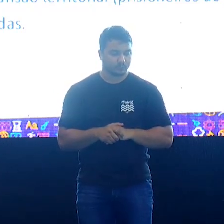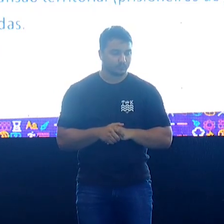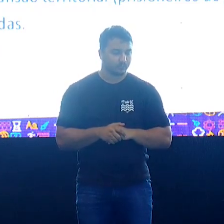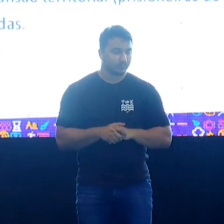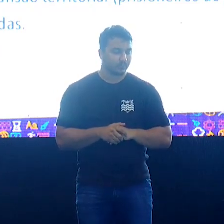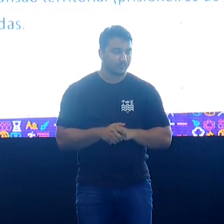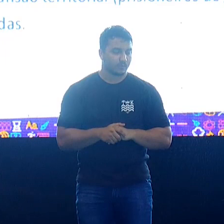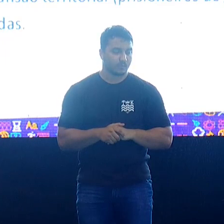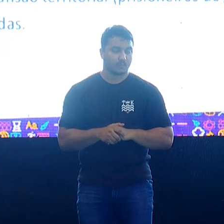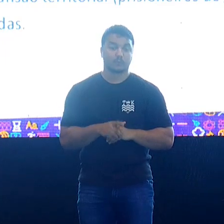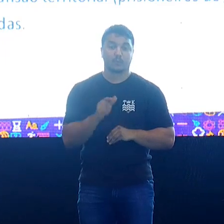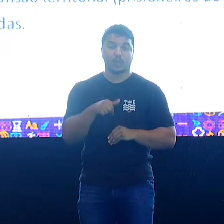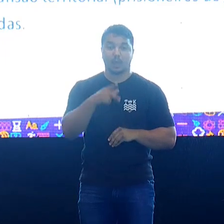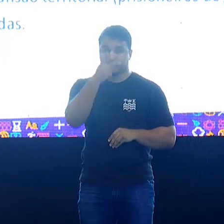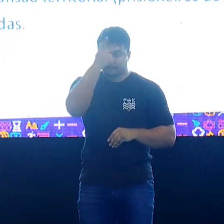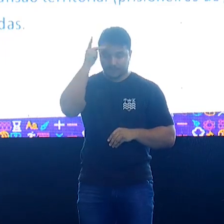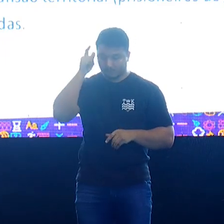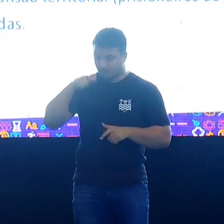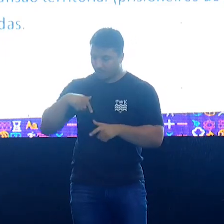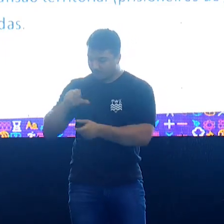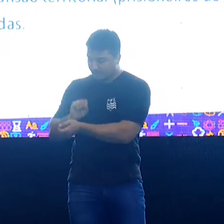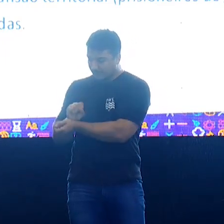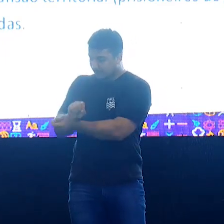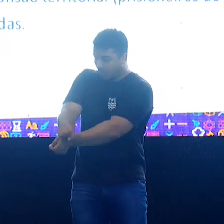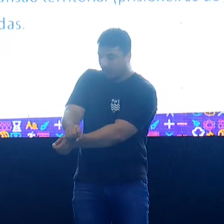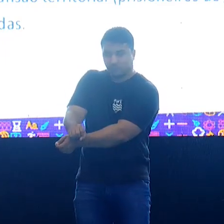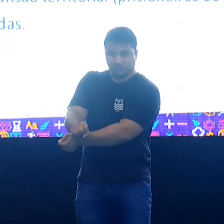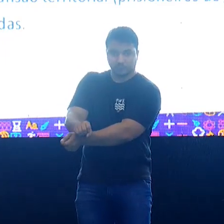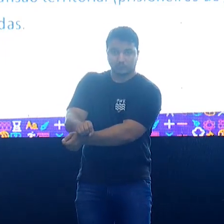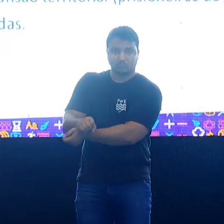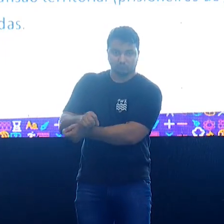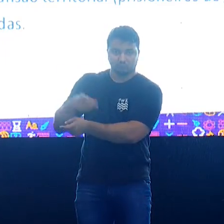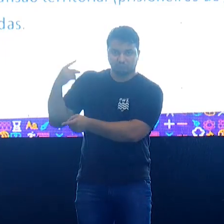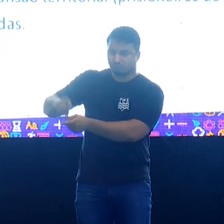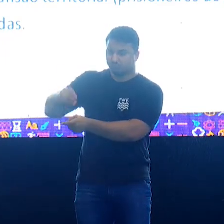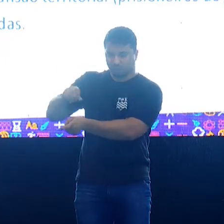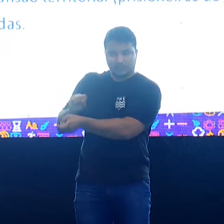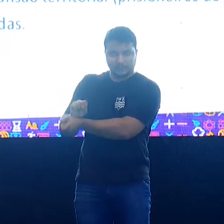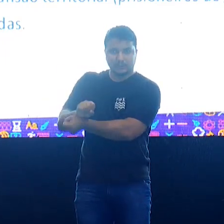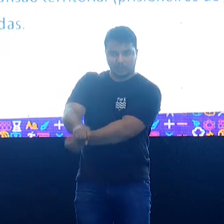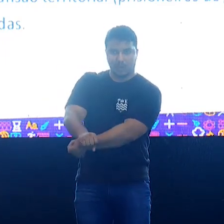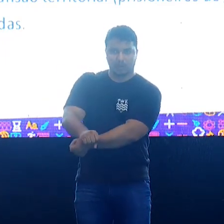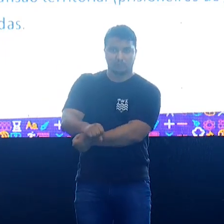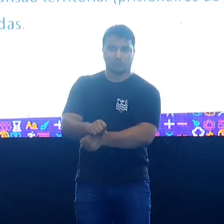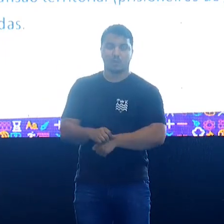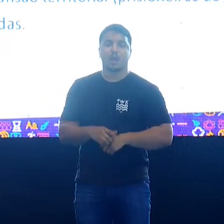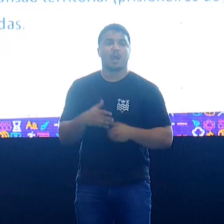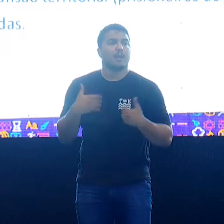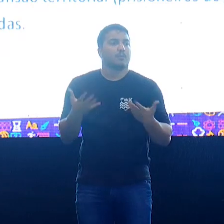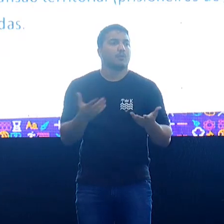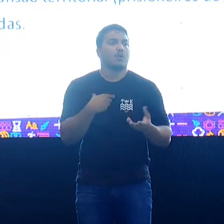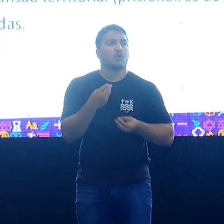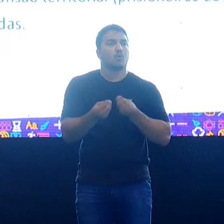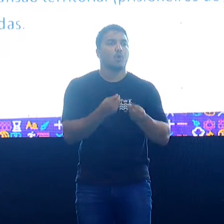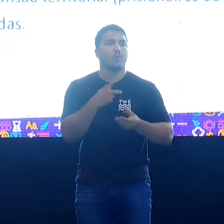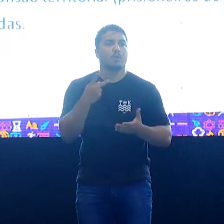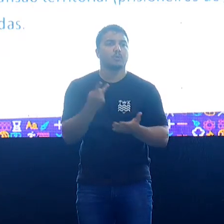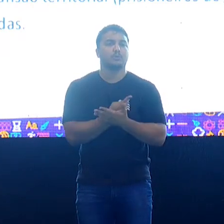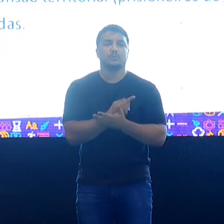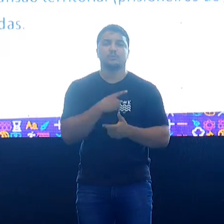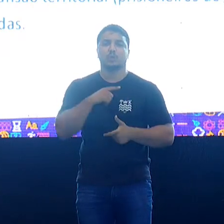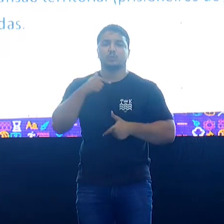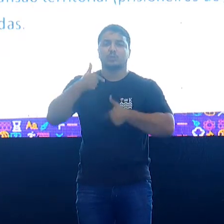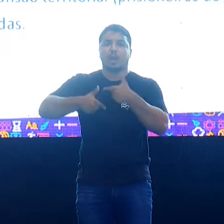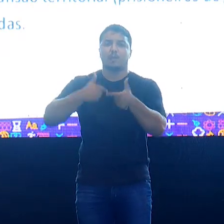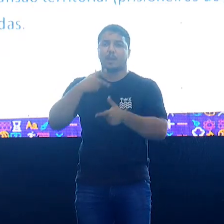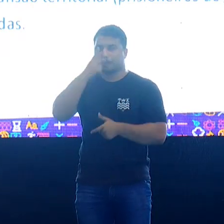escravidão. As pessoas eram escravas, tá? Professor, em que condições